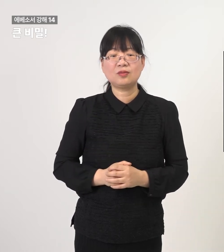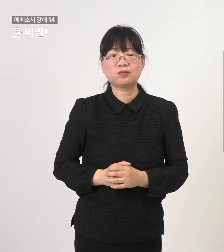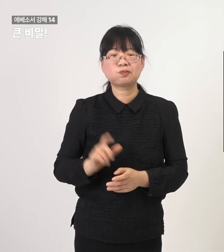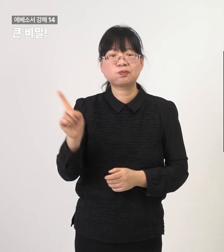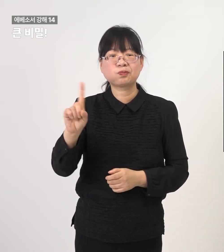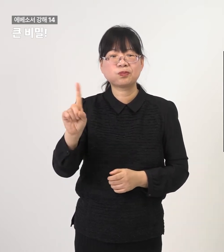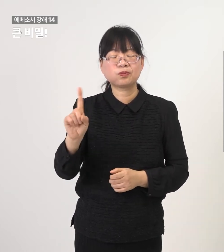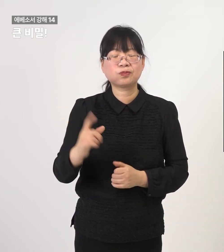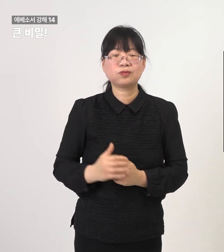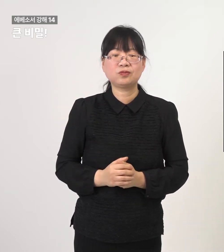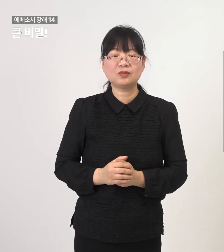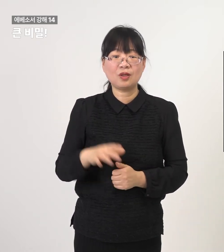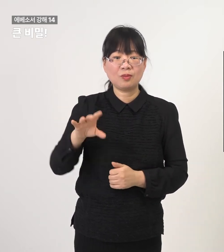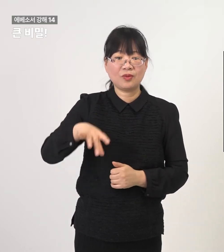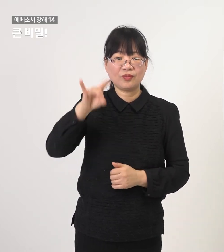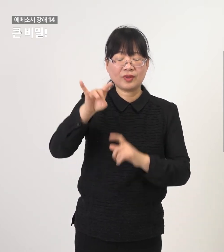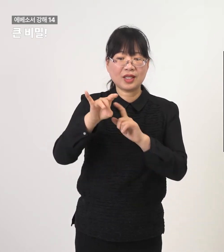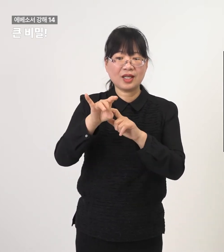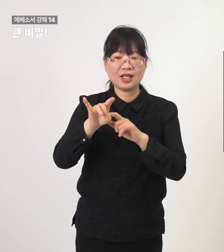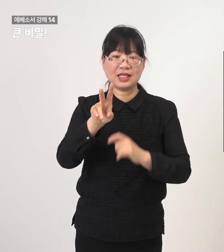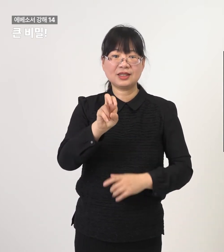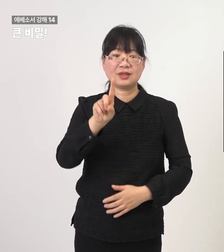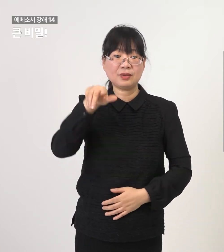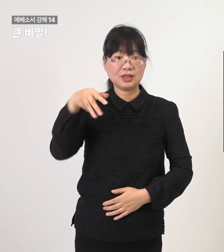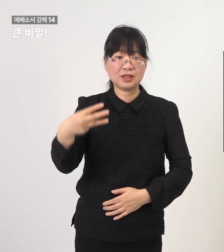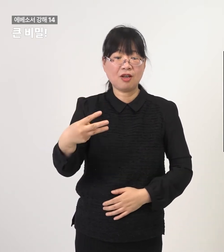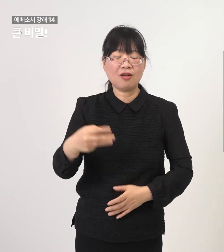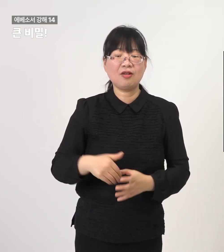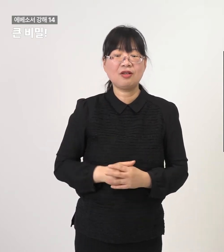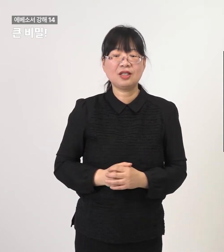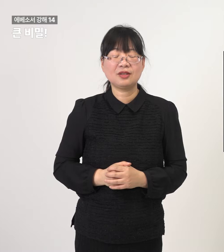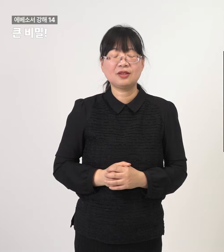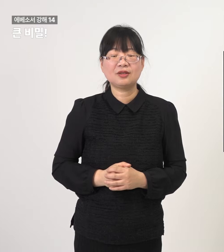있느냐? 자, 우선 21절에